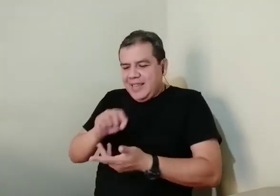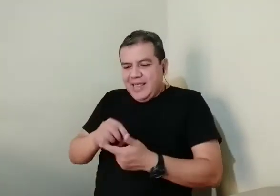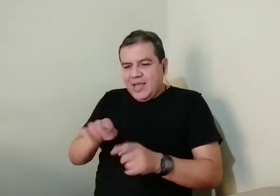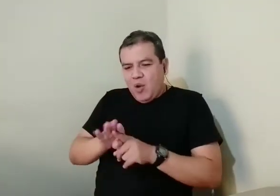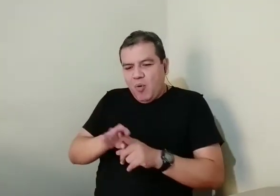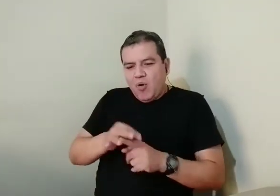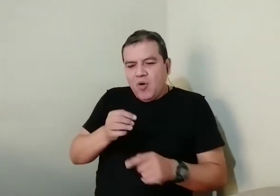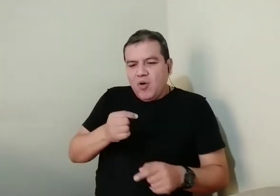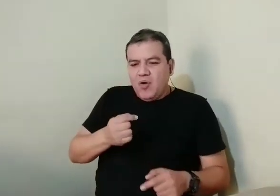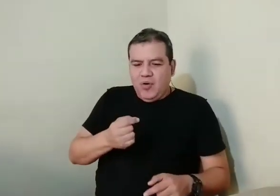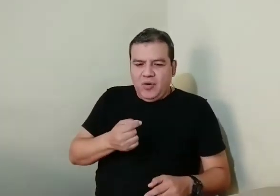educación moral.